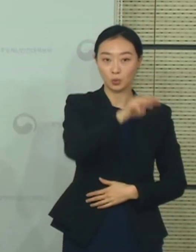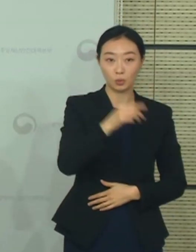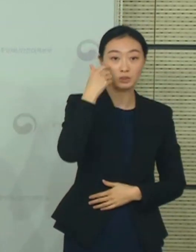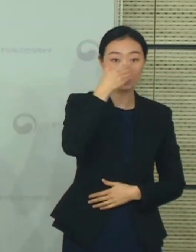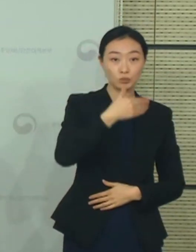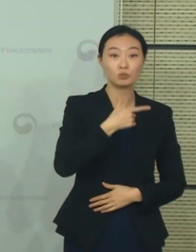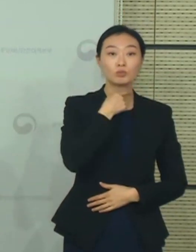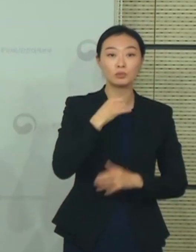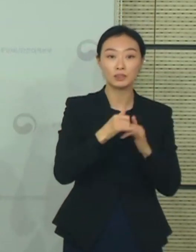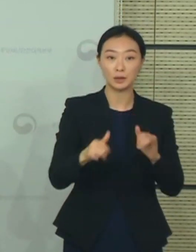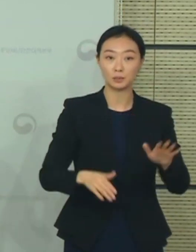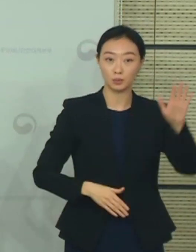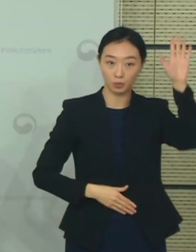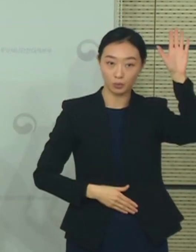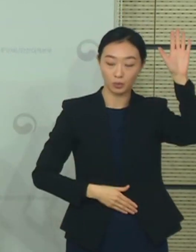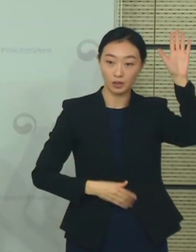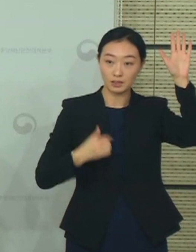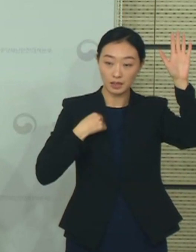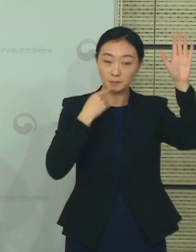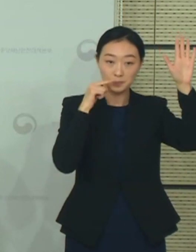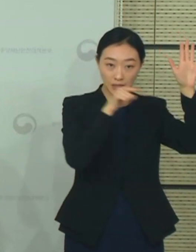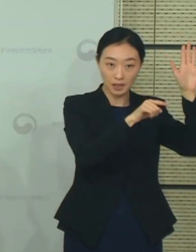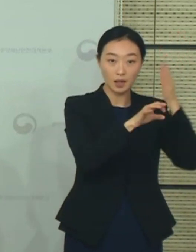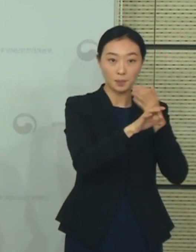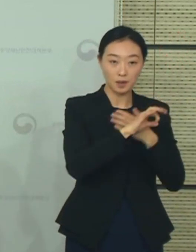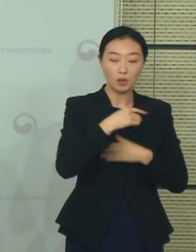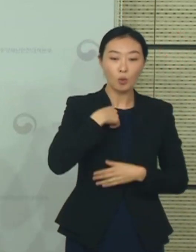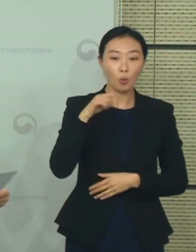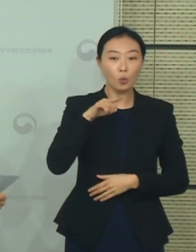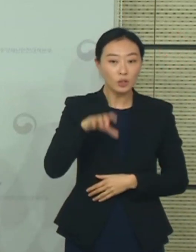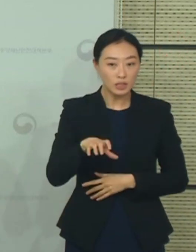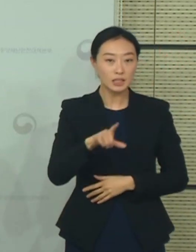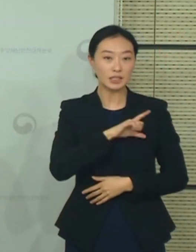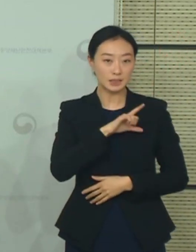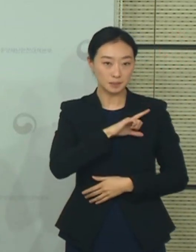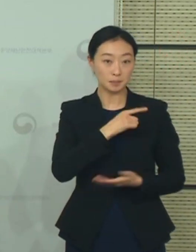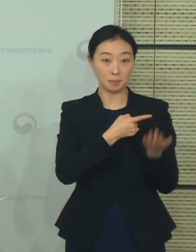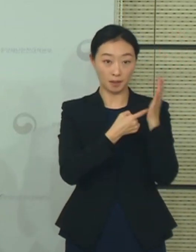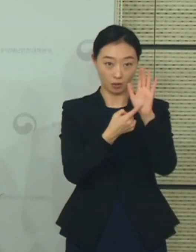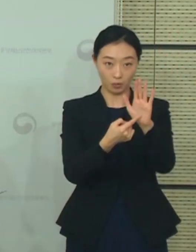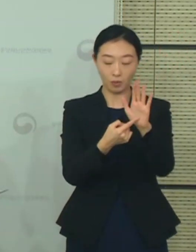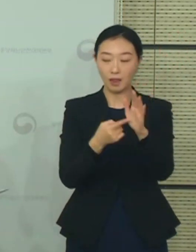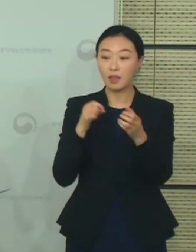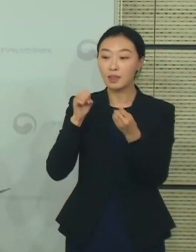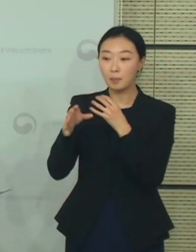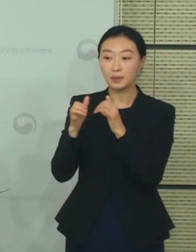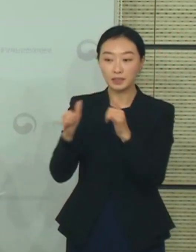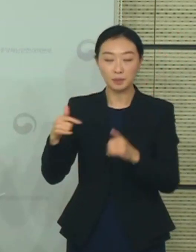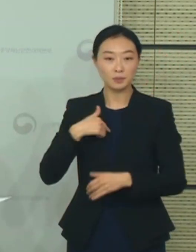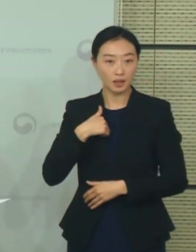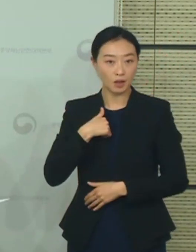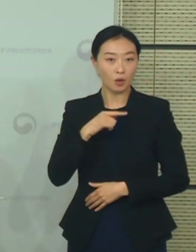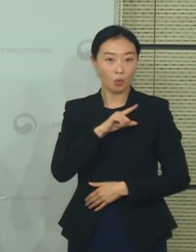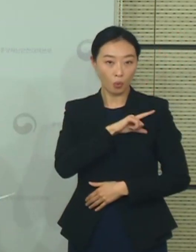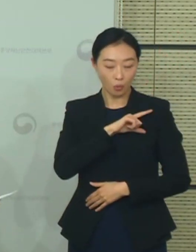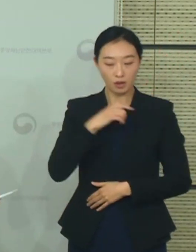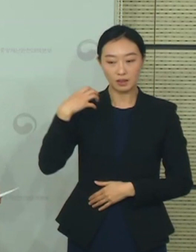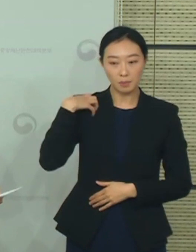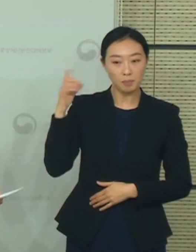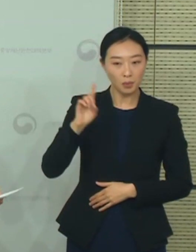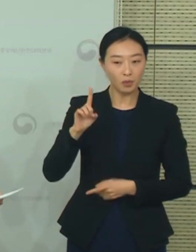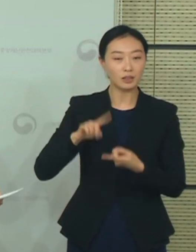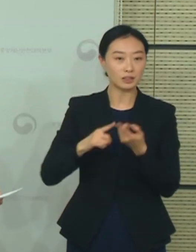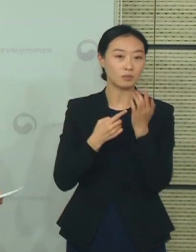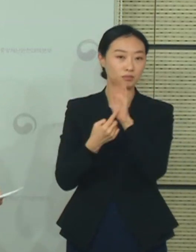들어주시고 제가 지목하면 소속과 성함을 말씀하시고 질문해 주시고 답변하신 분들도 답변 전에 소속과 성함을